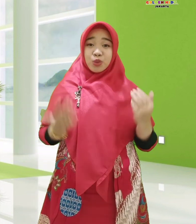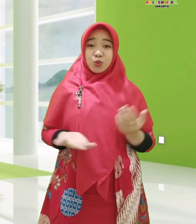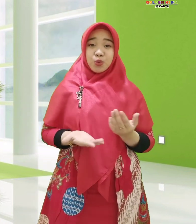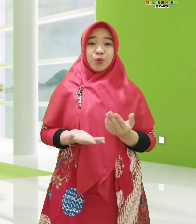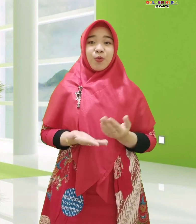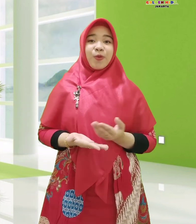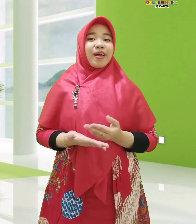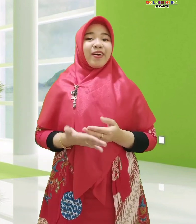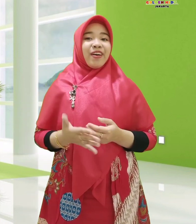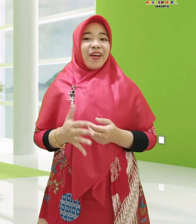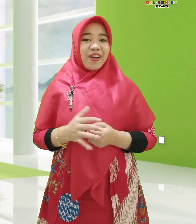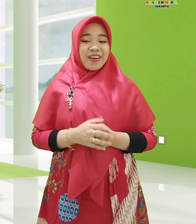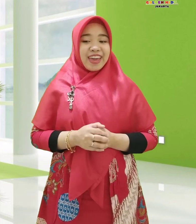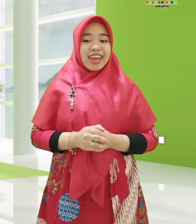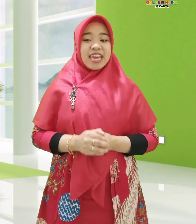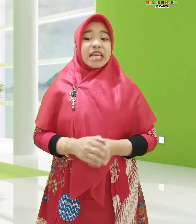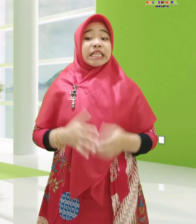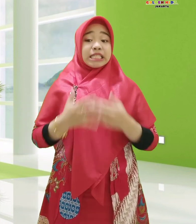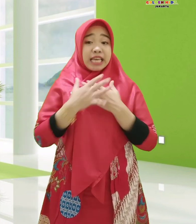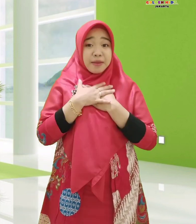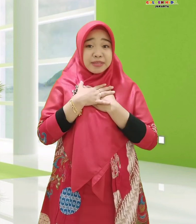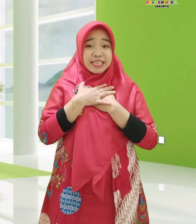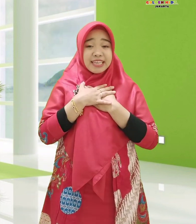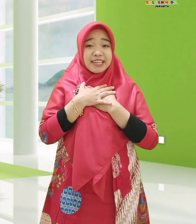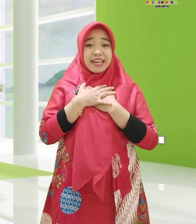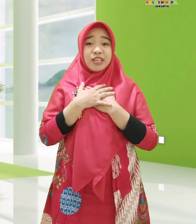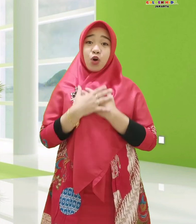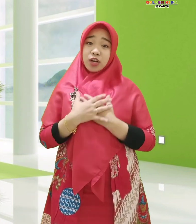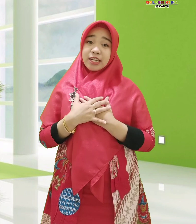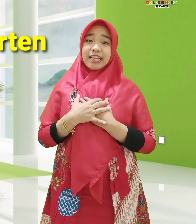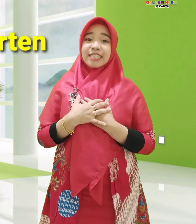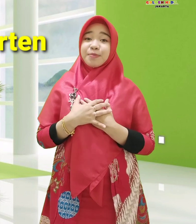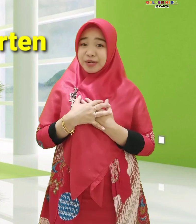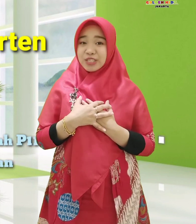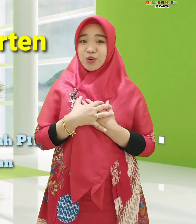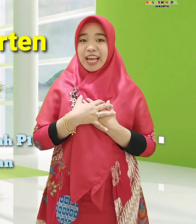membantu. Oke, saya Miss Kiki dari Golden Kids Preschool and